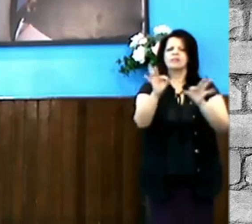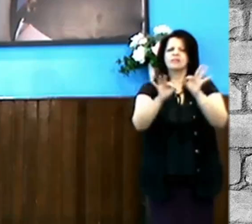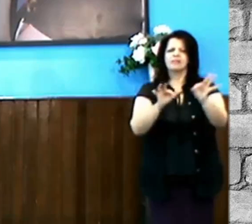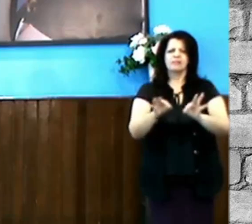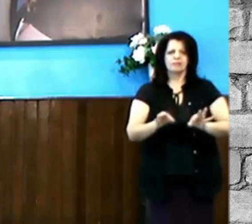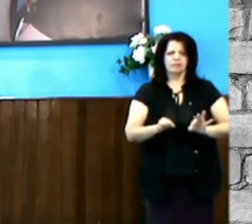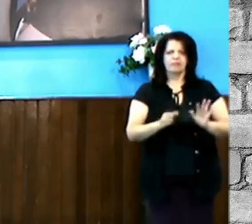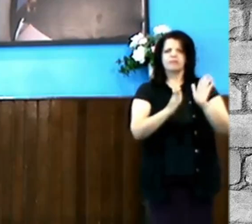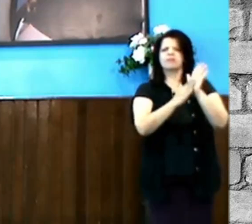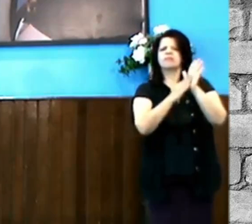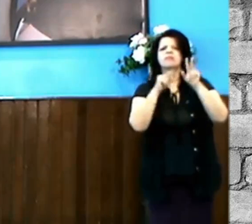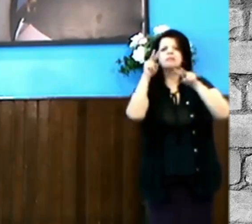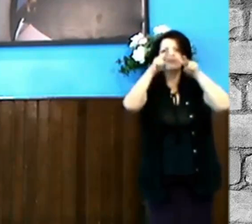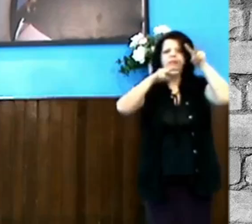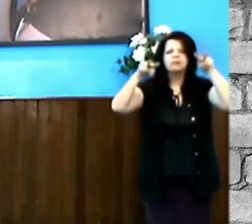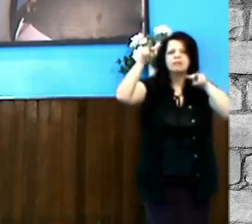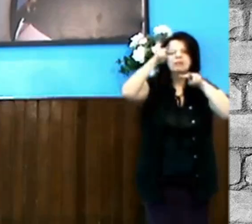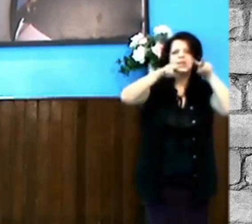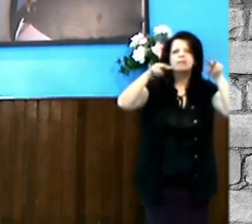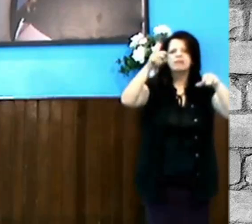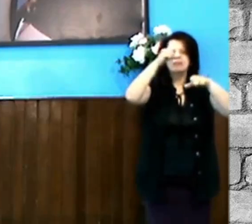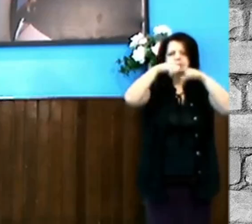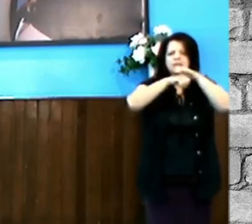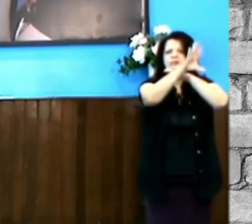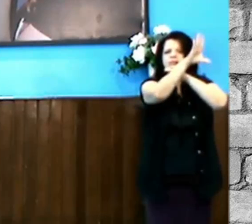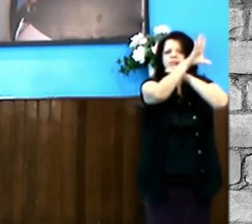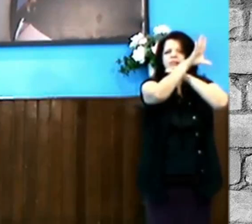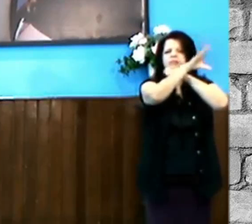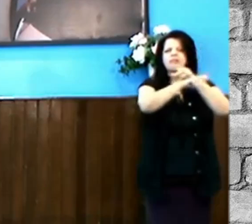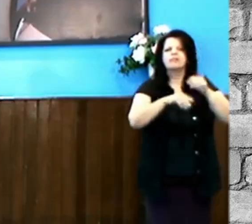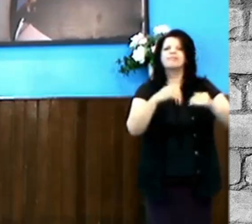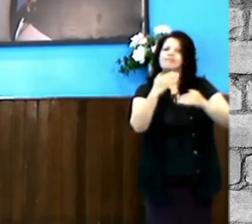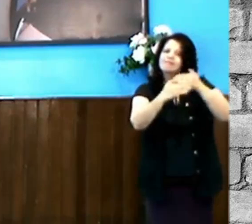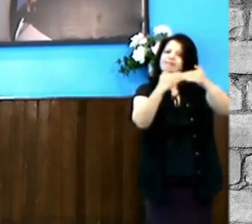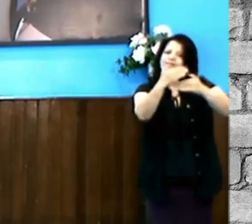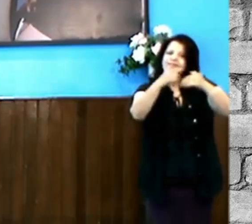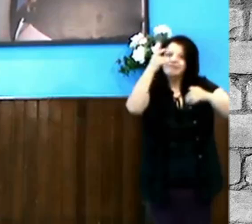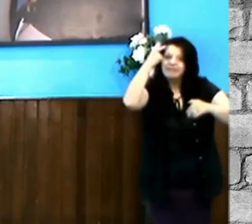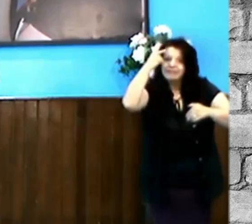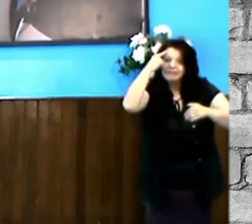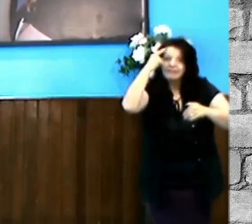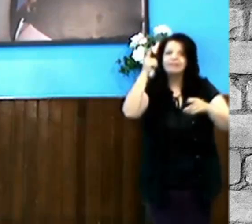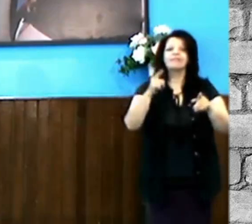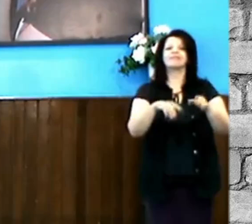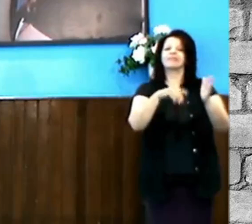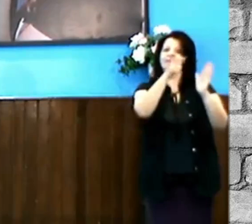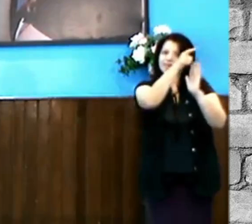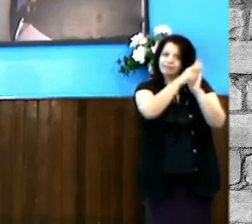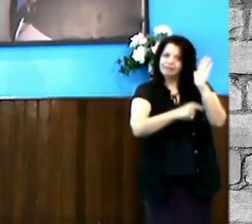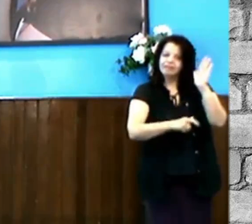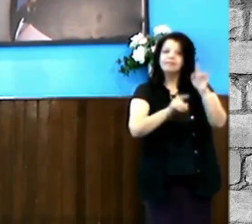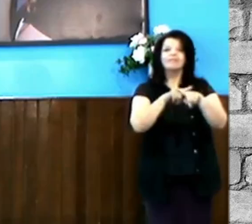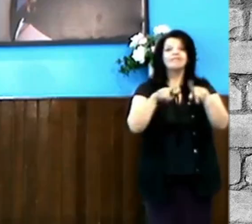inclusive slides e um material para poder passar para a igreja ir acompanhando o raciocínio, o pensamento e o texto bíblico.